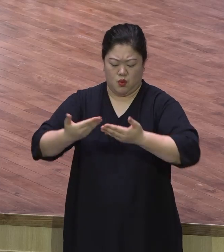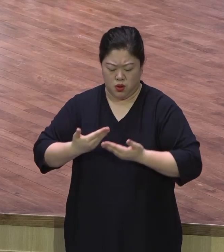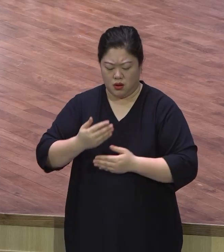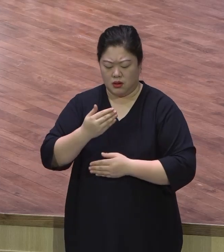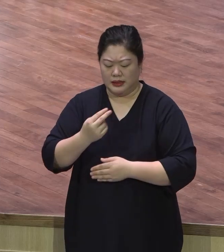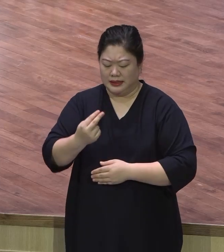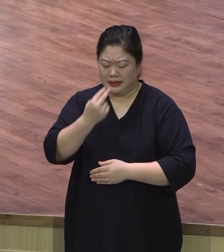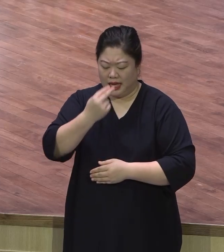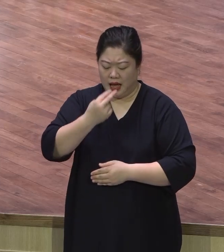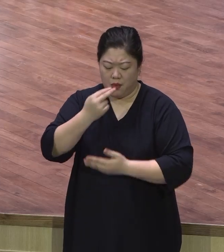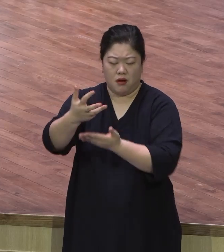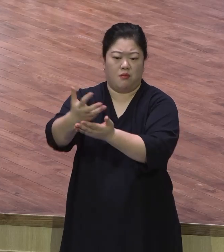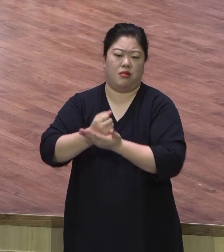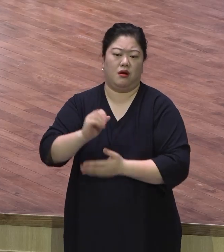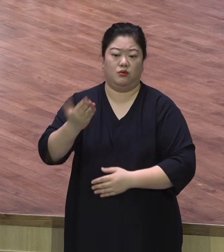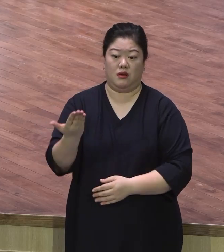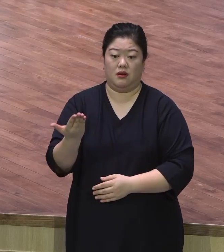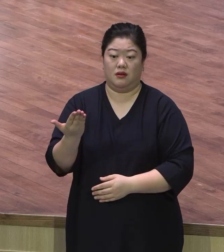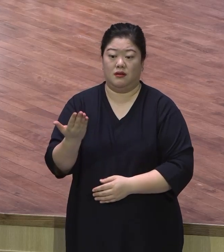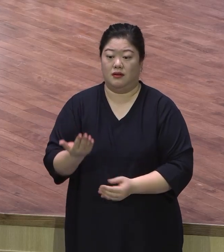생명을 취하는 것이라